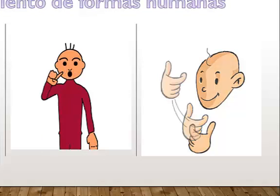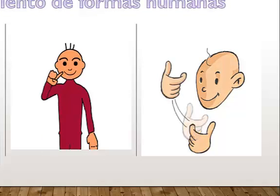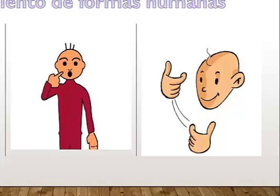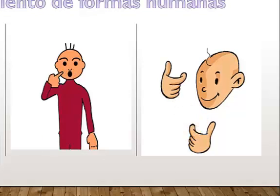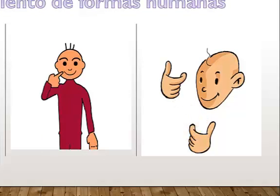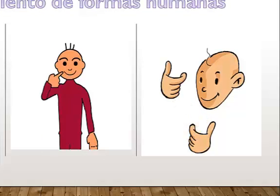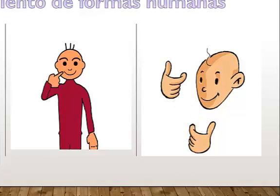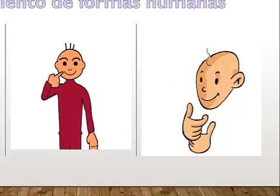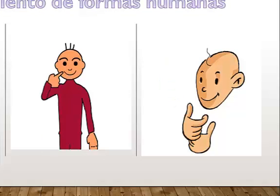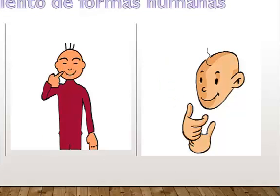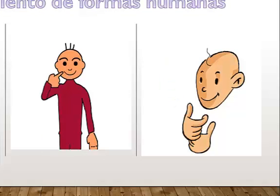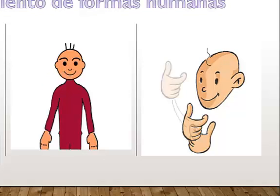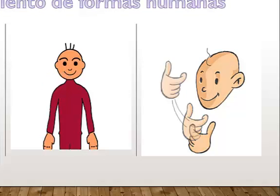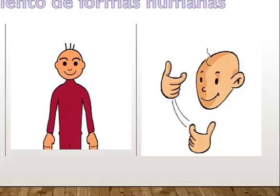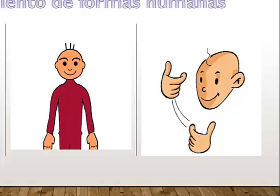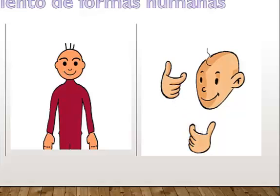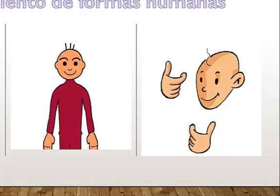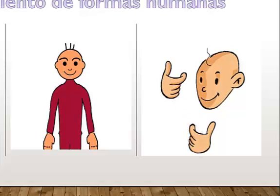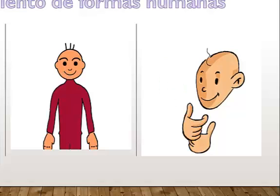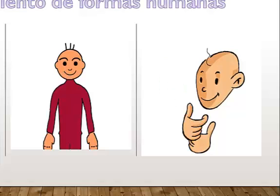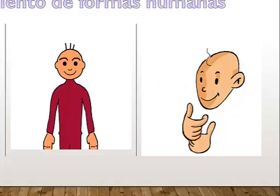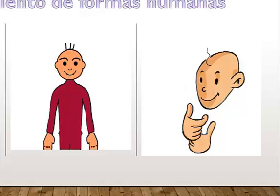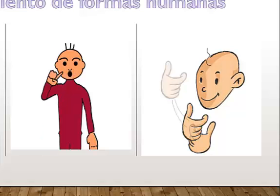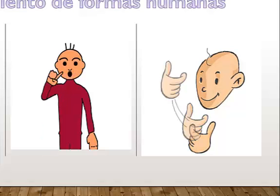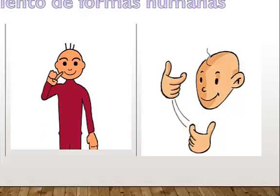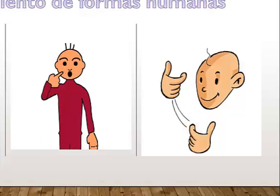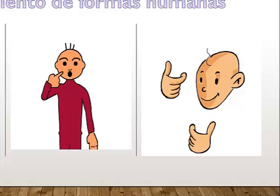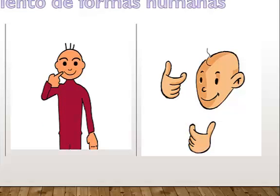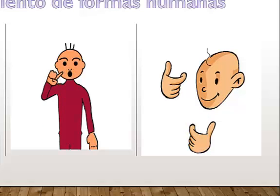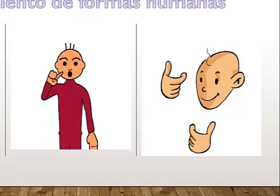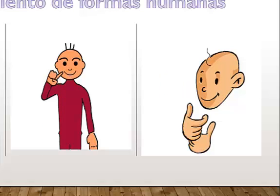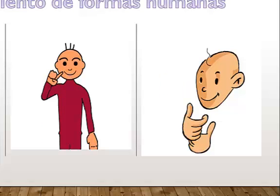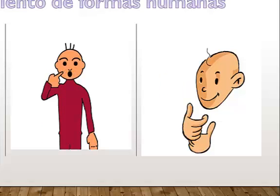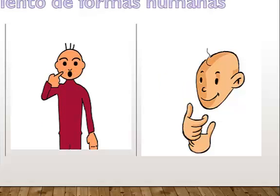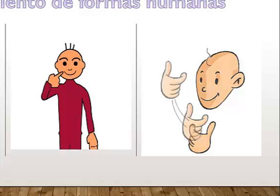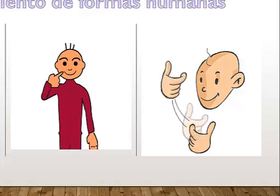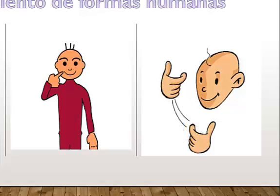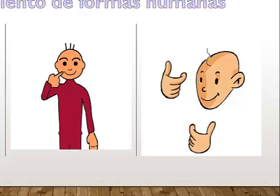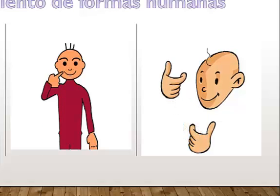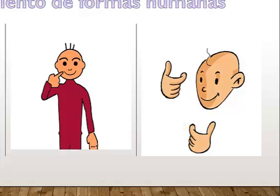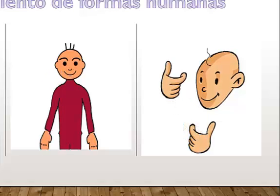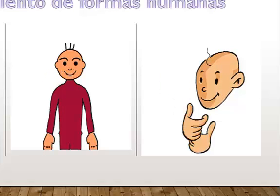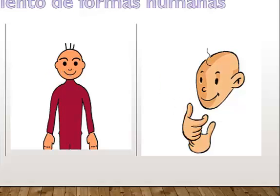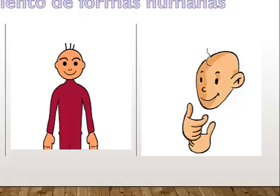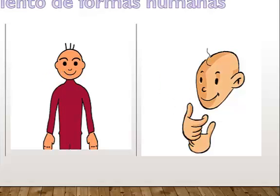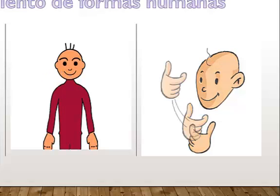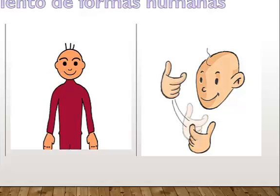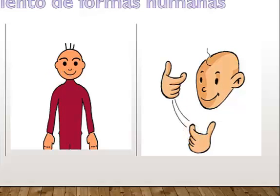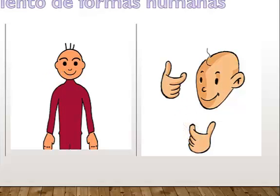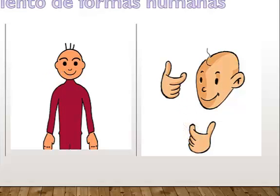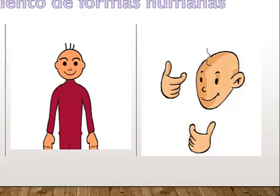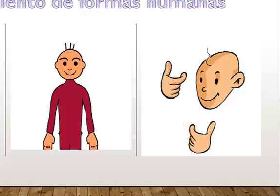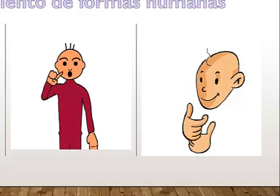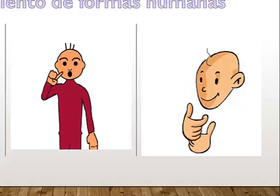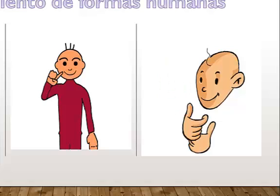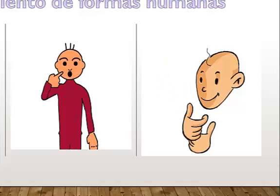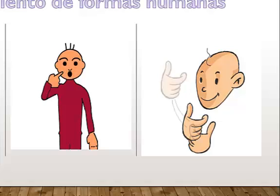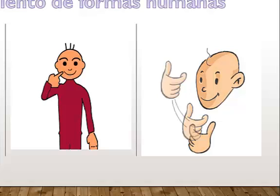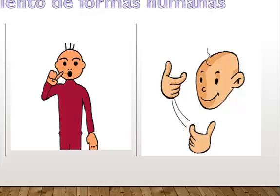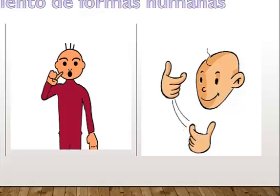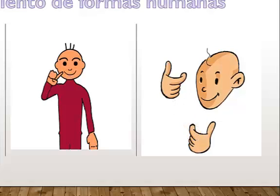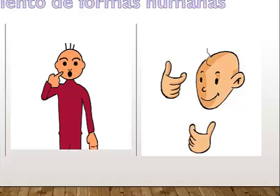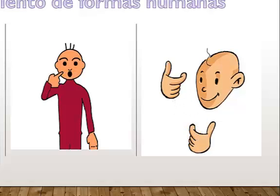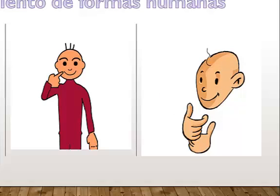Este estudio también se basa en datos del procesamiento de formas humanas para probar una variedad de campos de